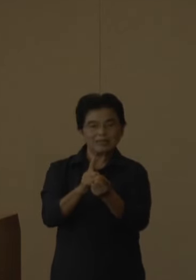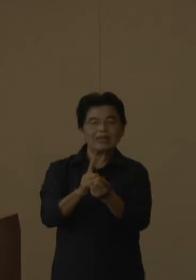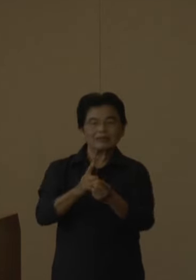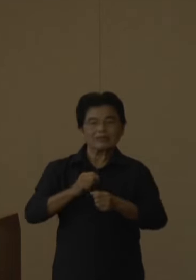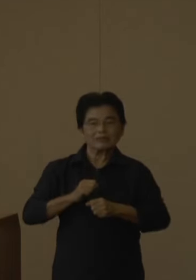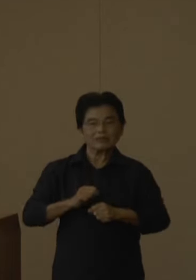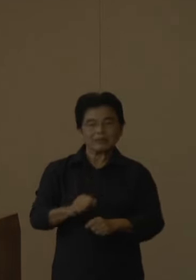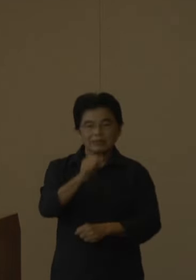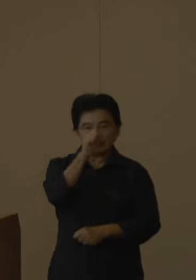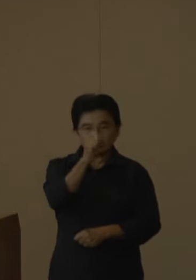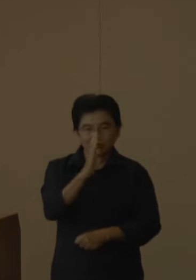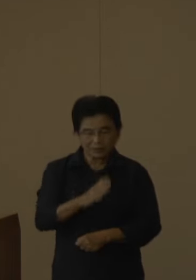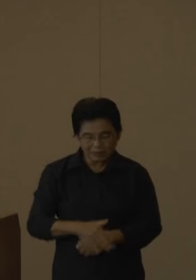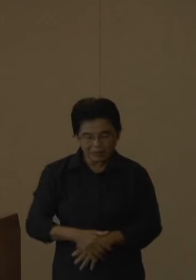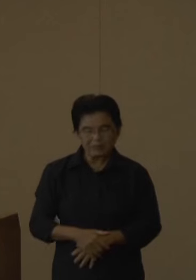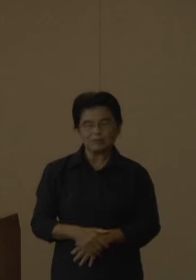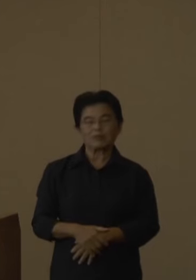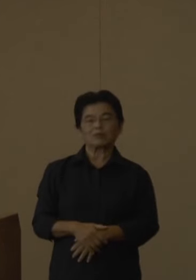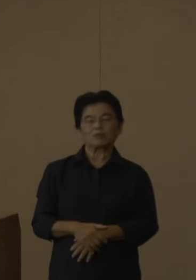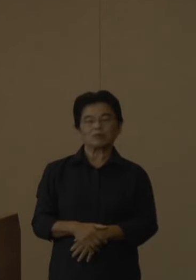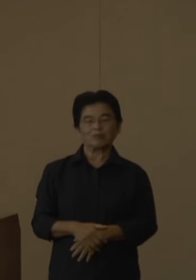の発言は以上でございます。